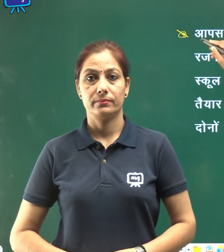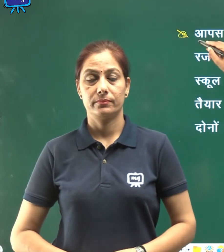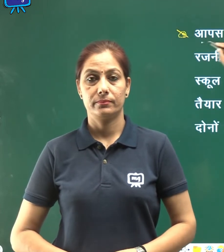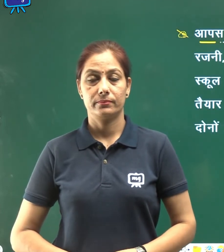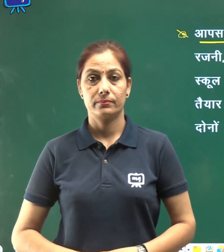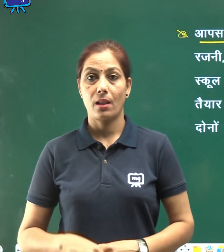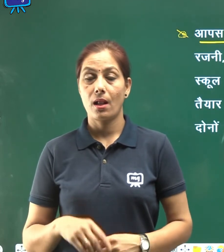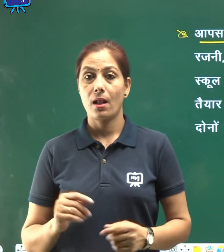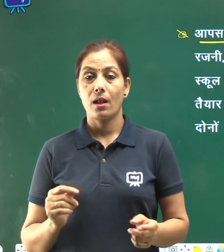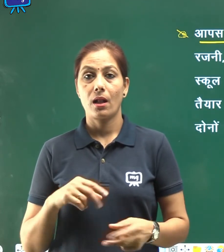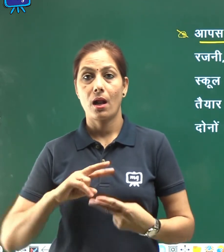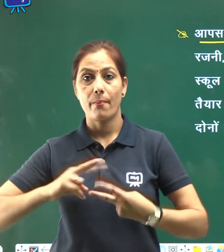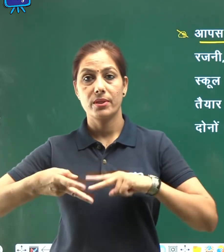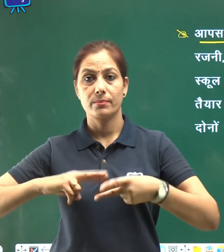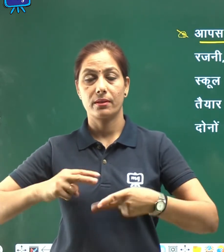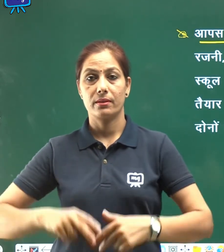आपस में